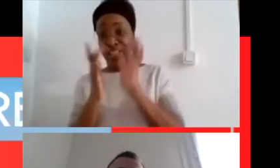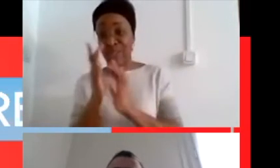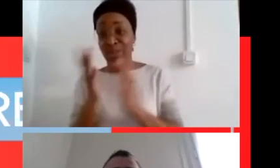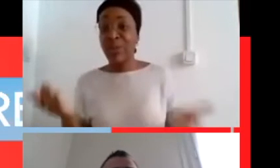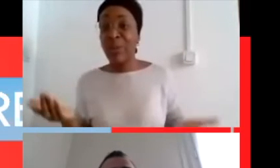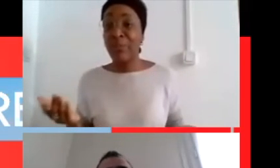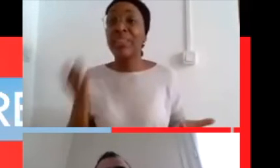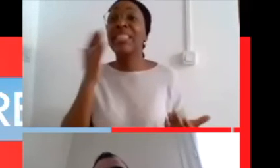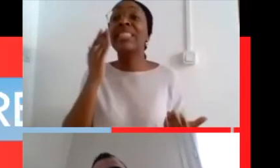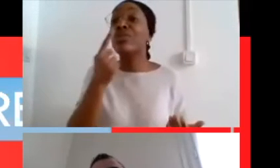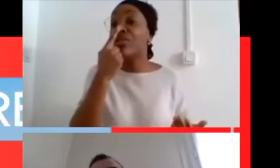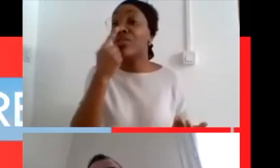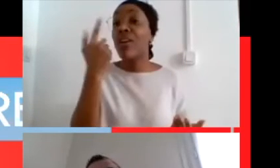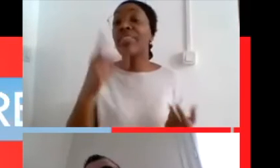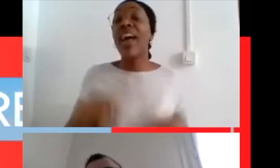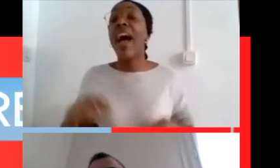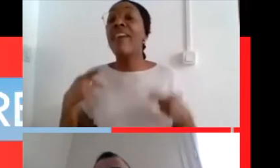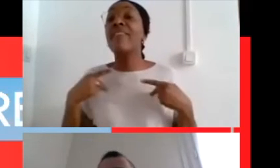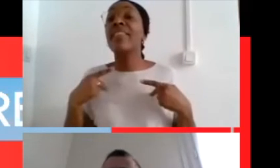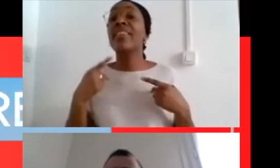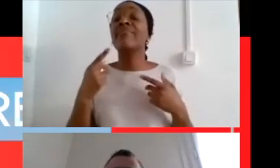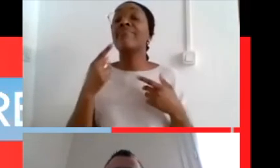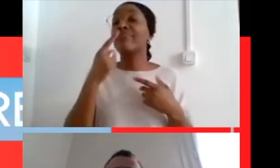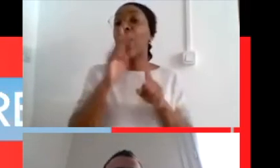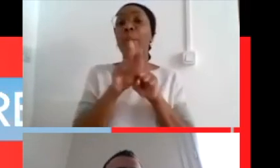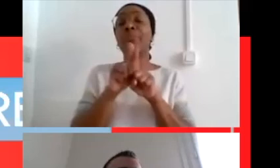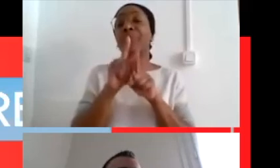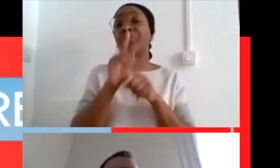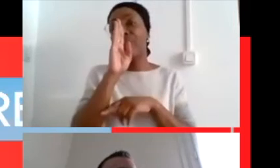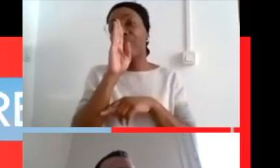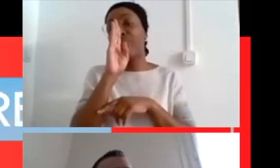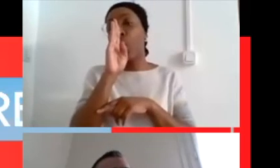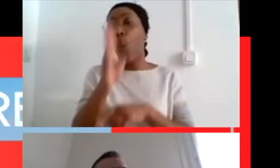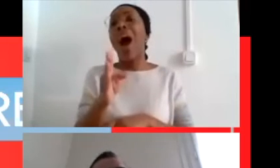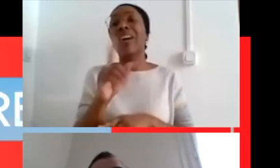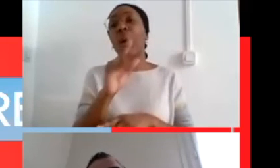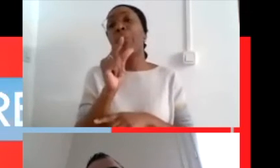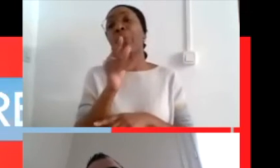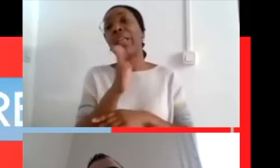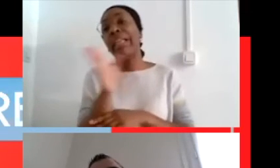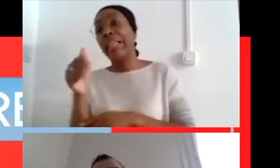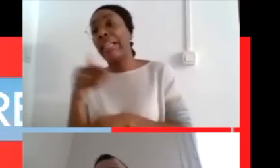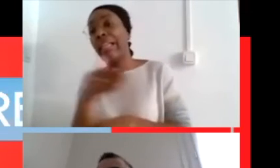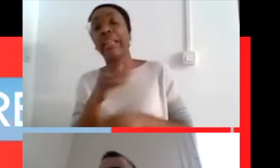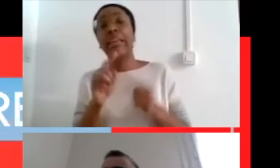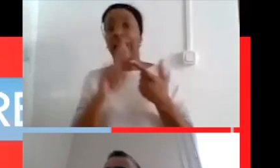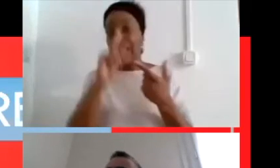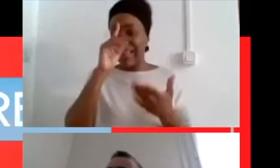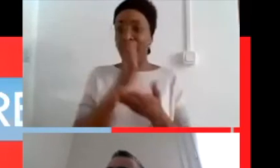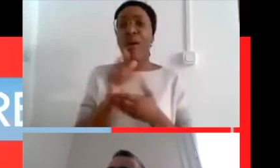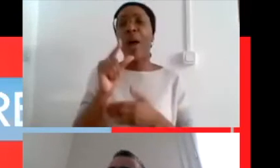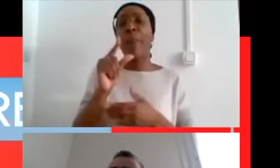je manque de droiture, ma foi, c'est pas le top, mon attitude envers les autres, ils ne trouvent pas